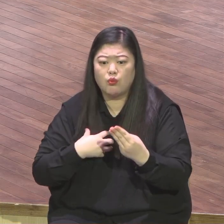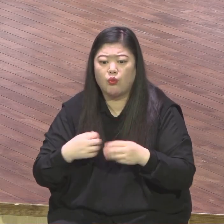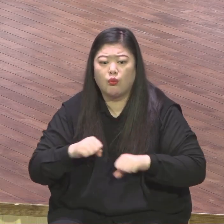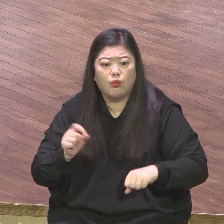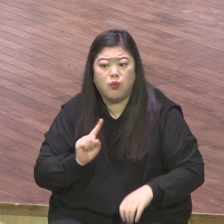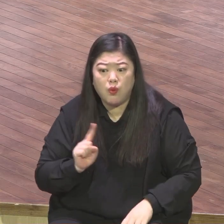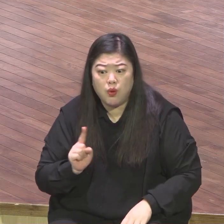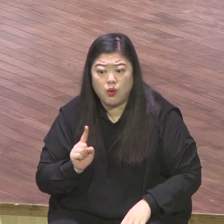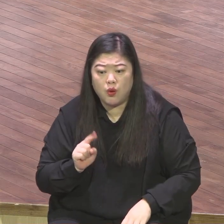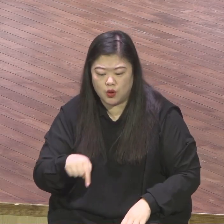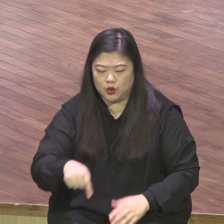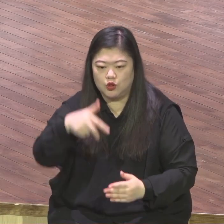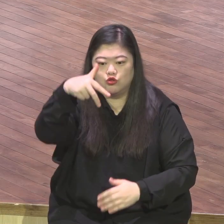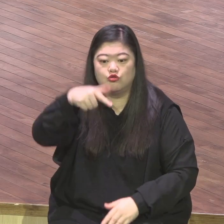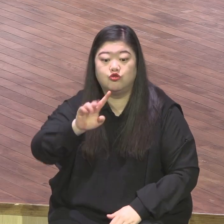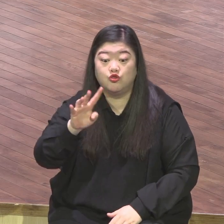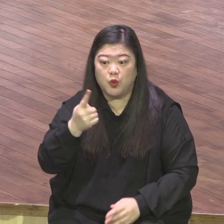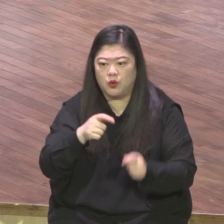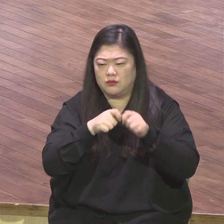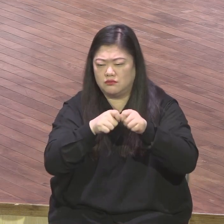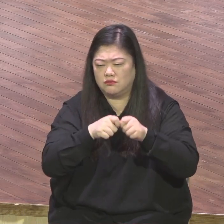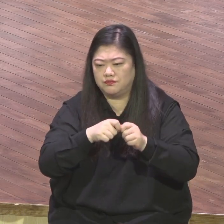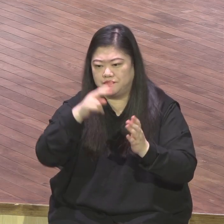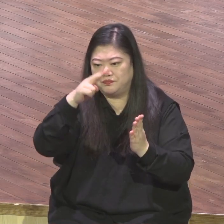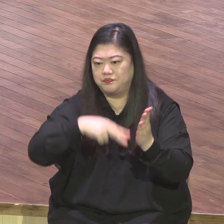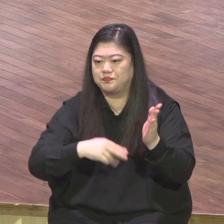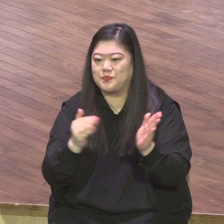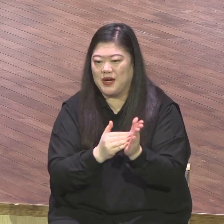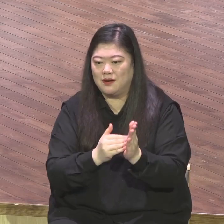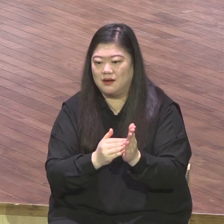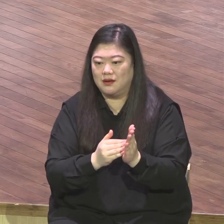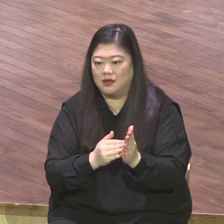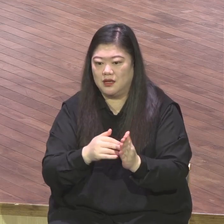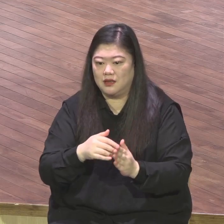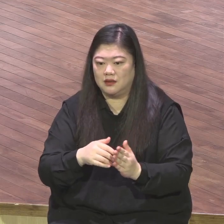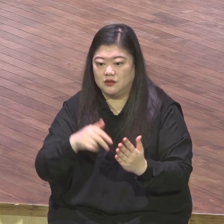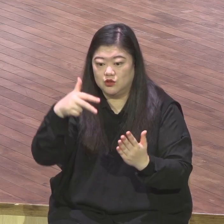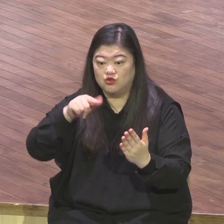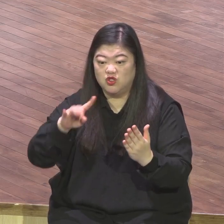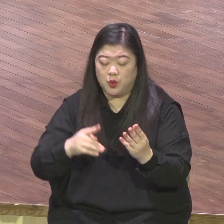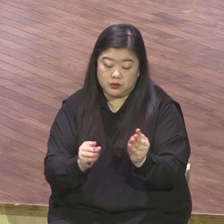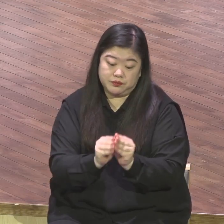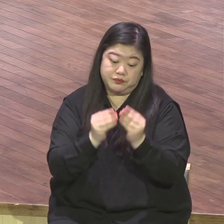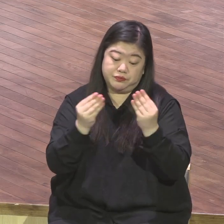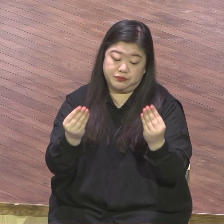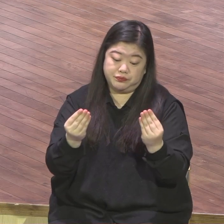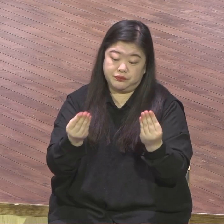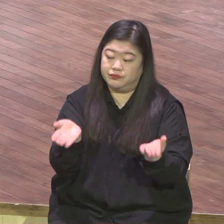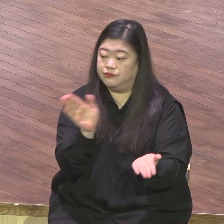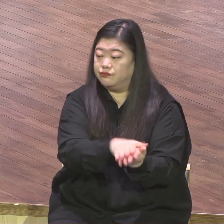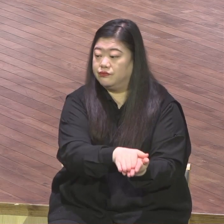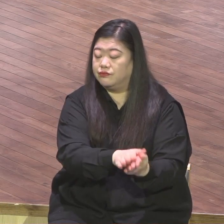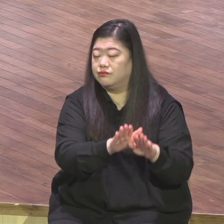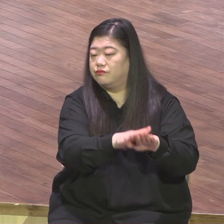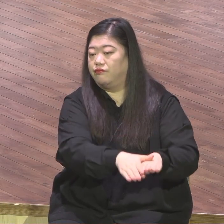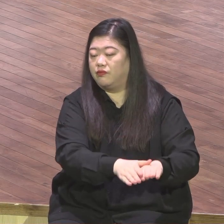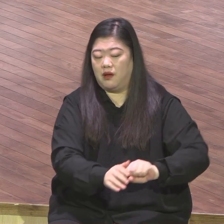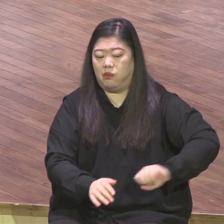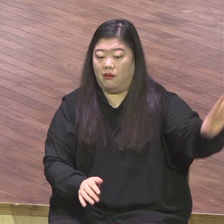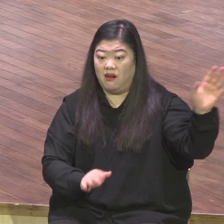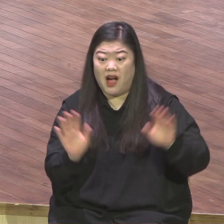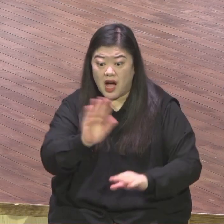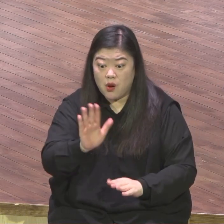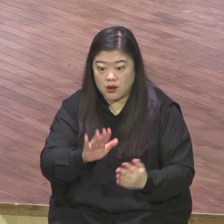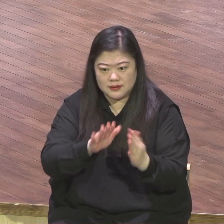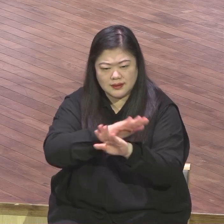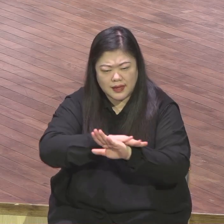설명되어 있어요. 주부 잘 보시기 바랍니다. 주부가 설교 못지않게 여러분 신앙에 도움이 돼요. 잘 보시면 잘